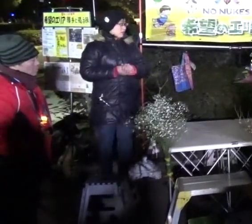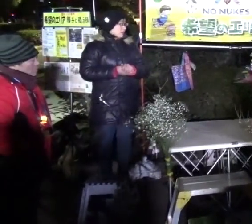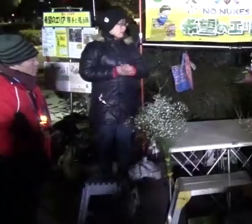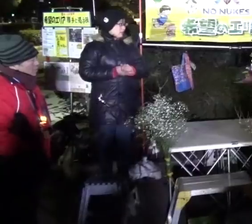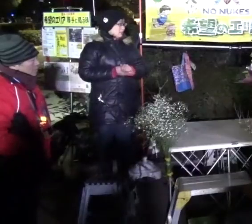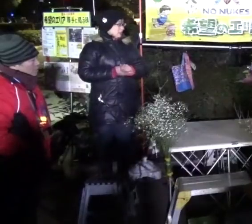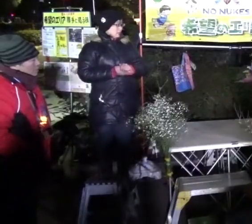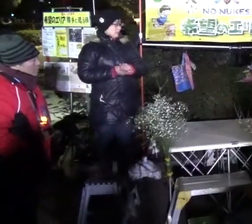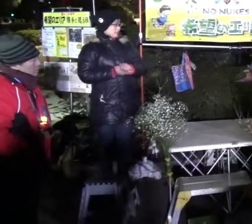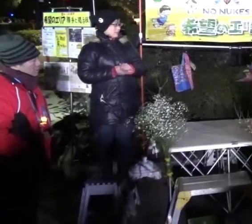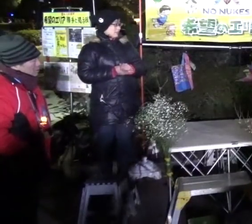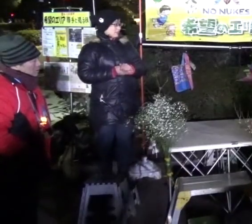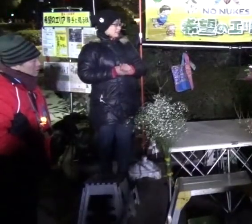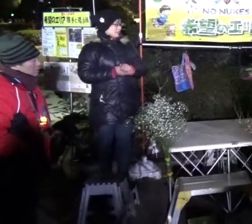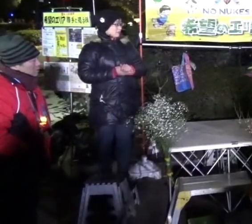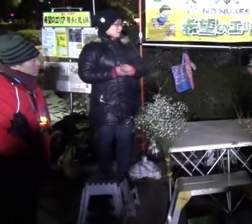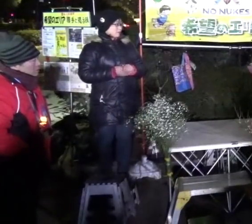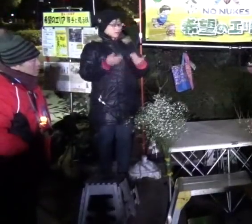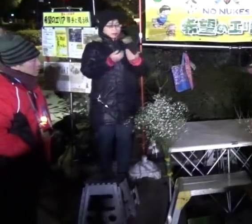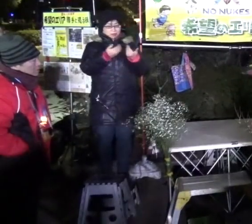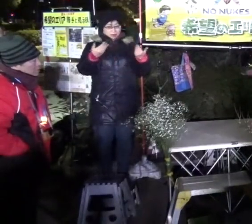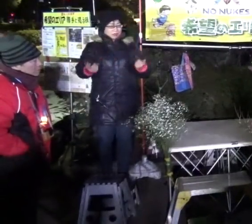久しぶりにね来てくださいました。